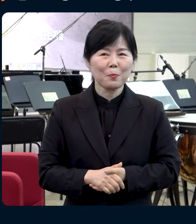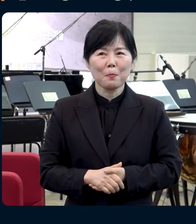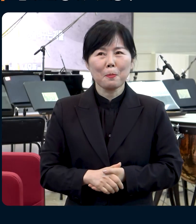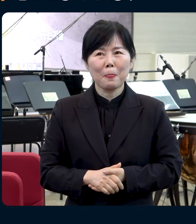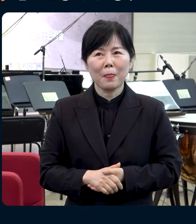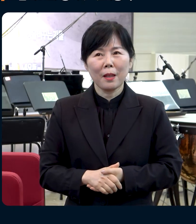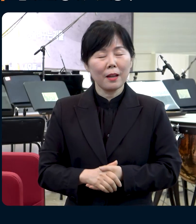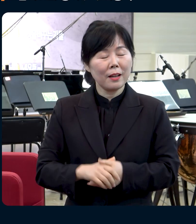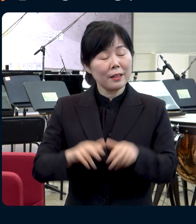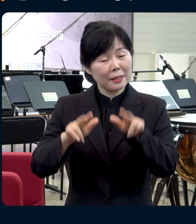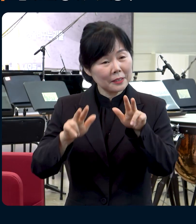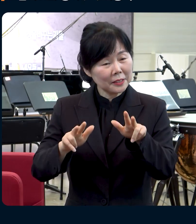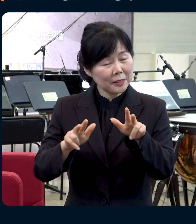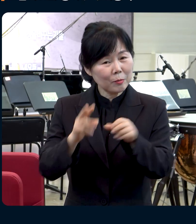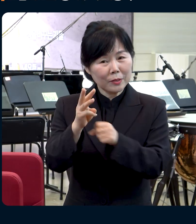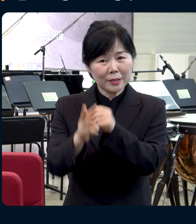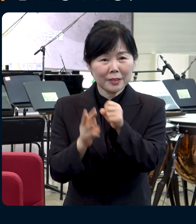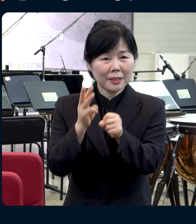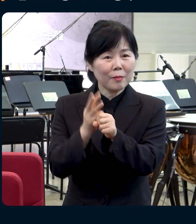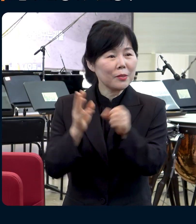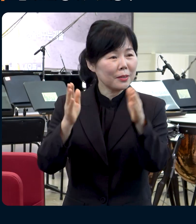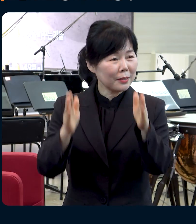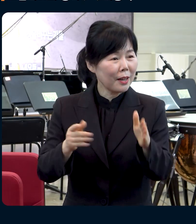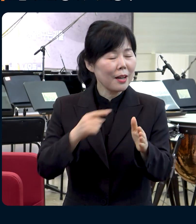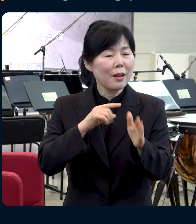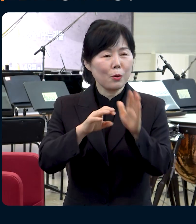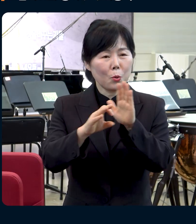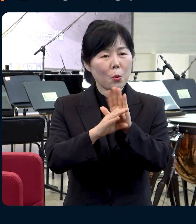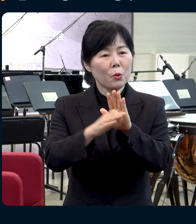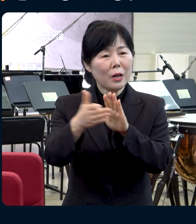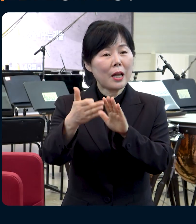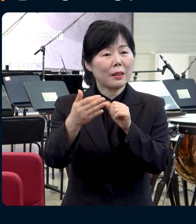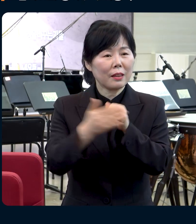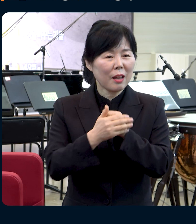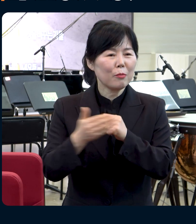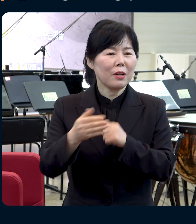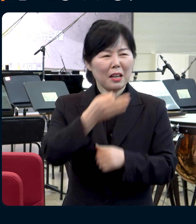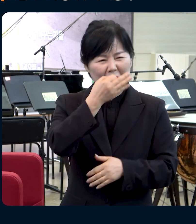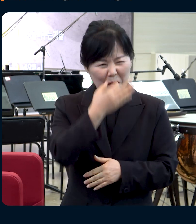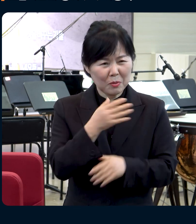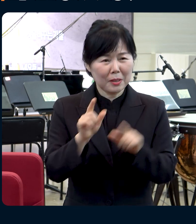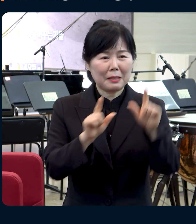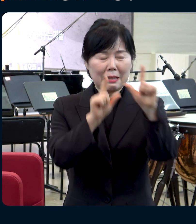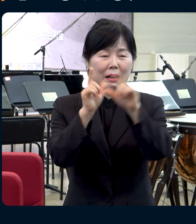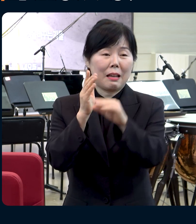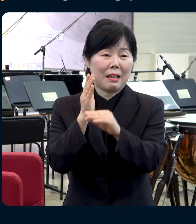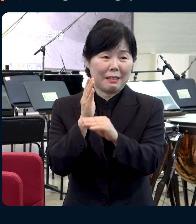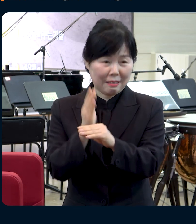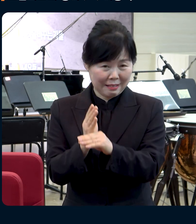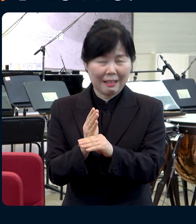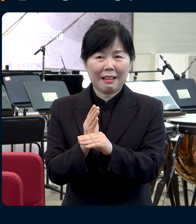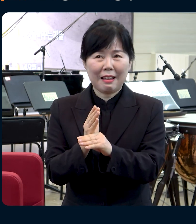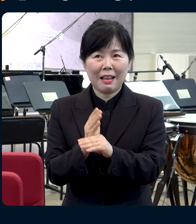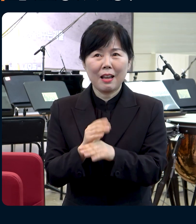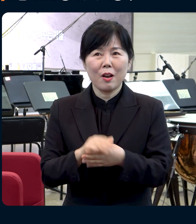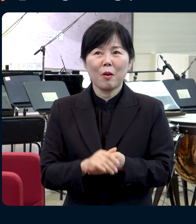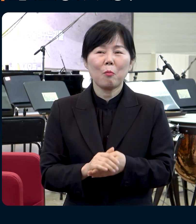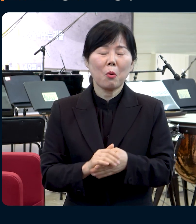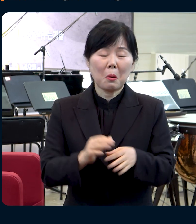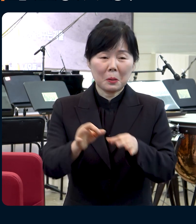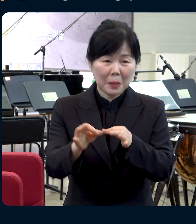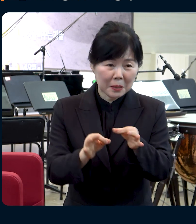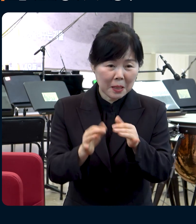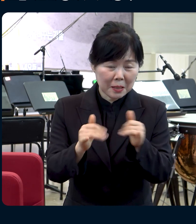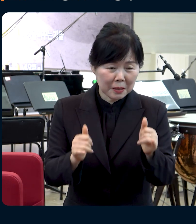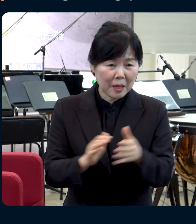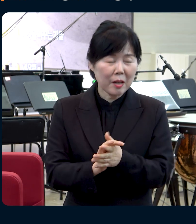여러분, 최근 우리가 3년 동안 코로나로 인하여 너무나 힘든 시간을 보내게 됐습니다. 우리 귀한 성도님들 또한 자영업을 하시는 분들 너무나도